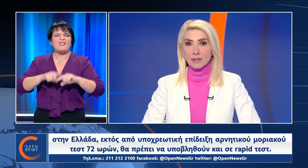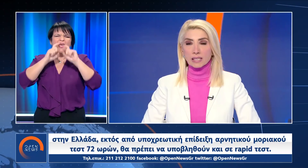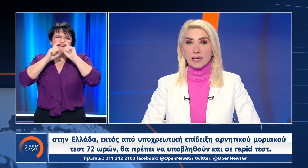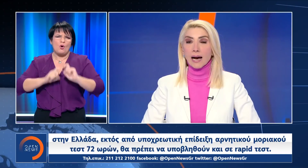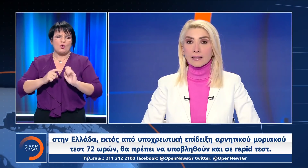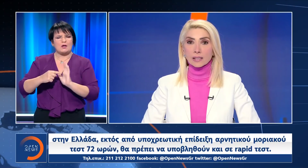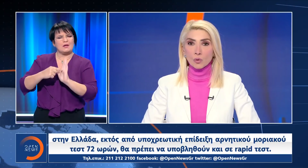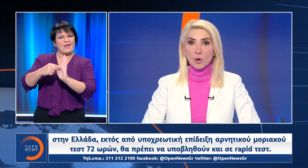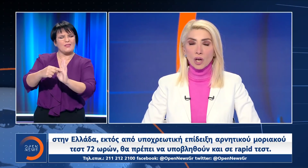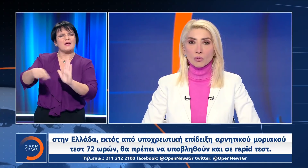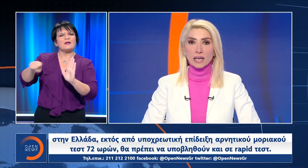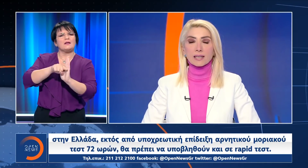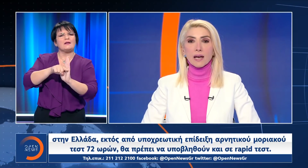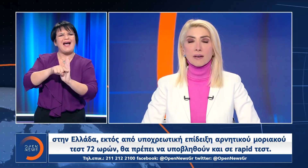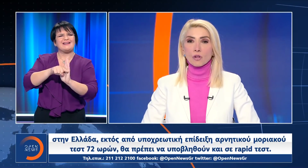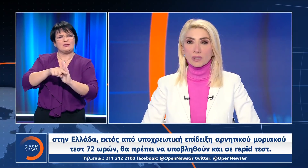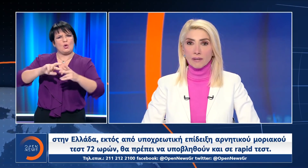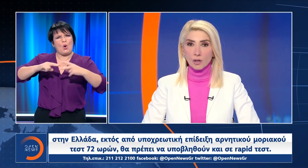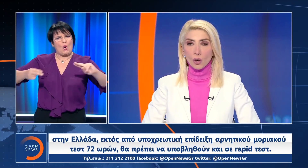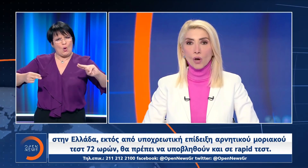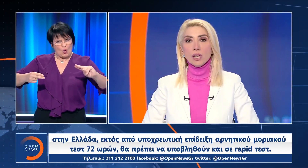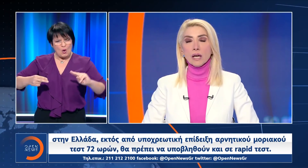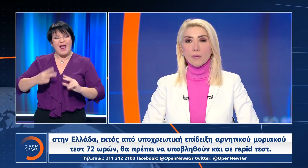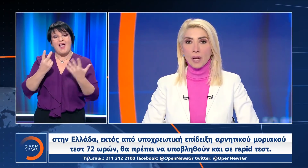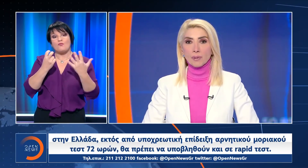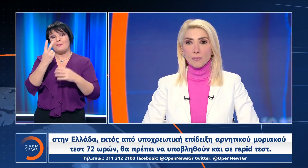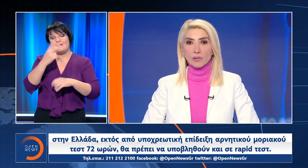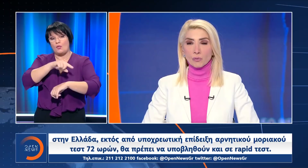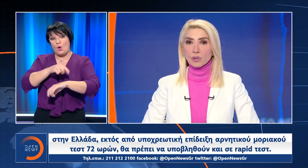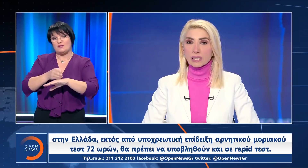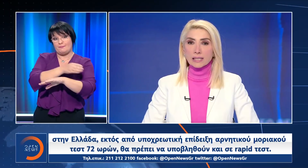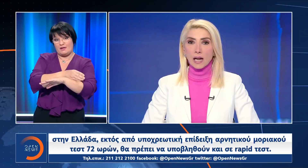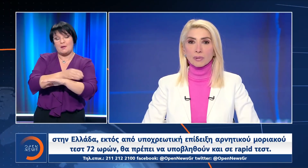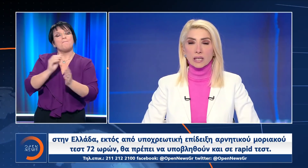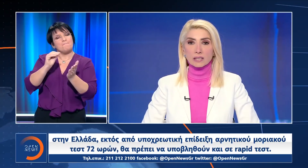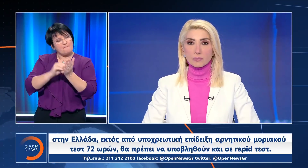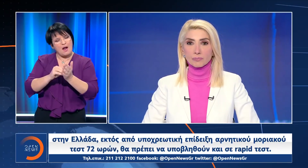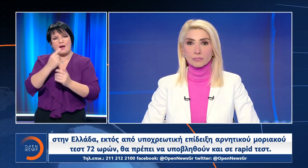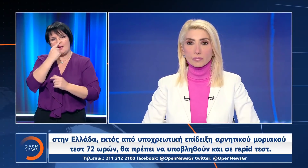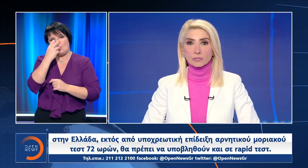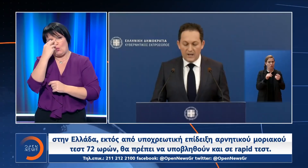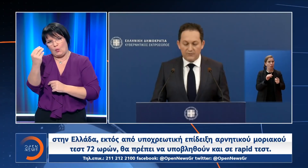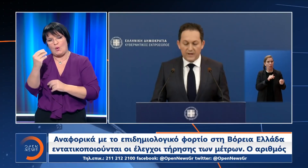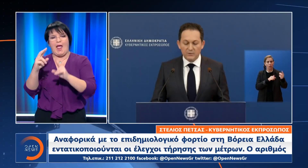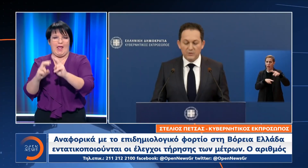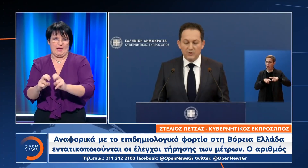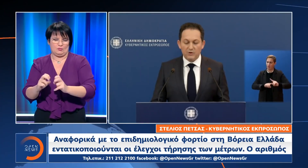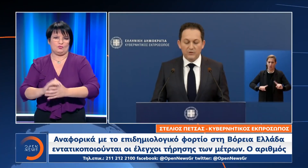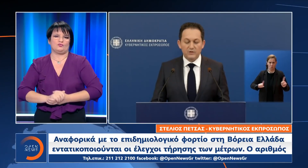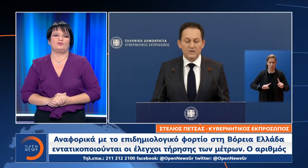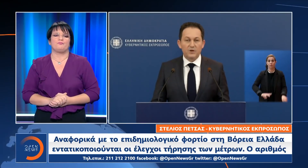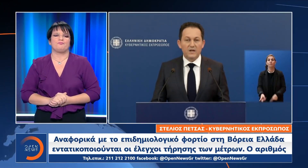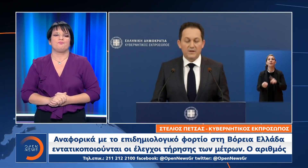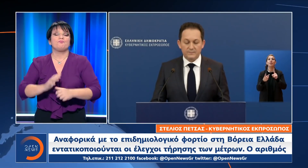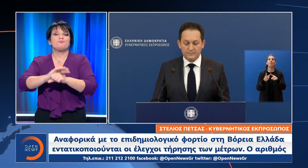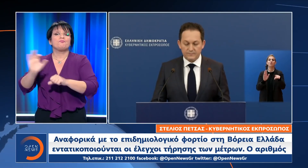υποχρεωτική επίδειξη αρνητικού μοριακού τεστ 72 ωρών θα πρέπει να υποβληθούν και σε rapid test. Αναφορικά με το επιδημιολογικό